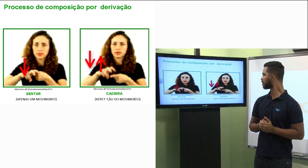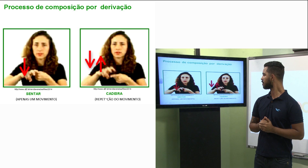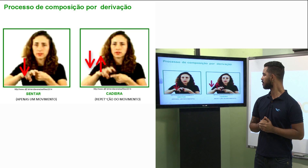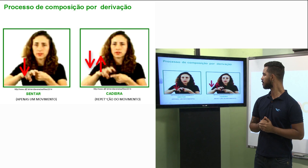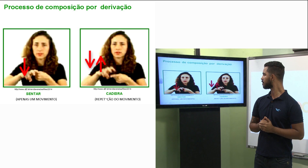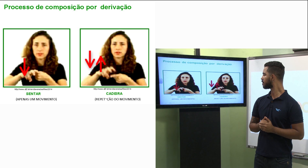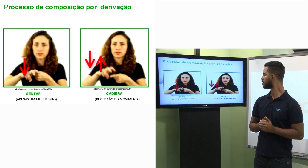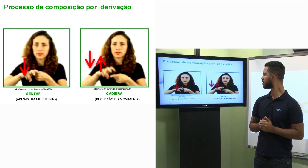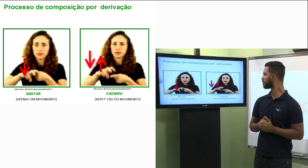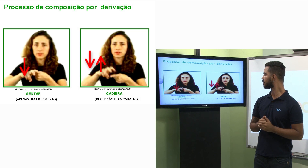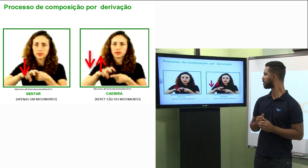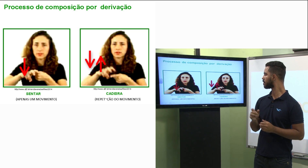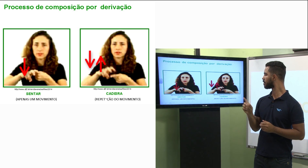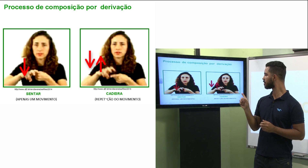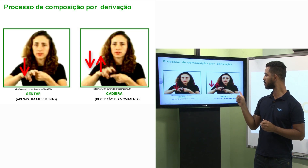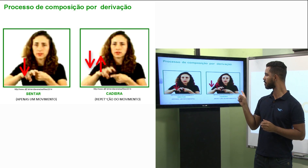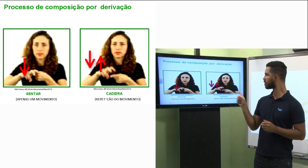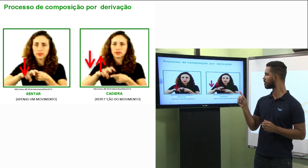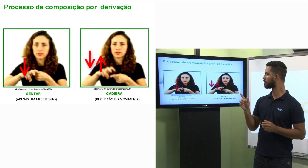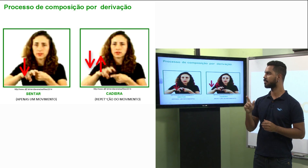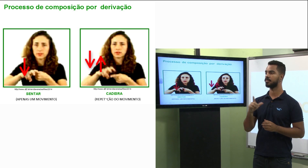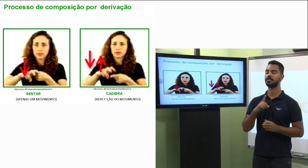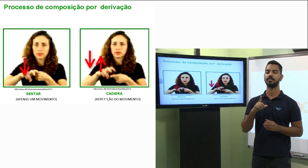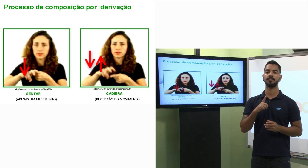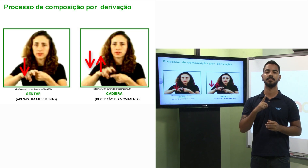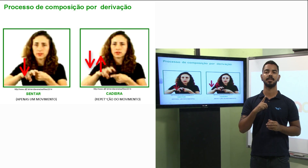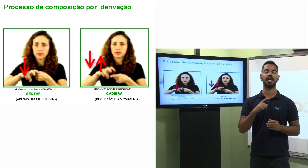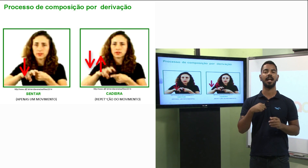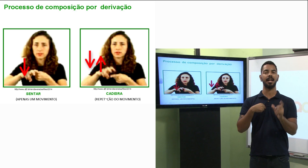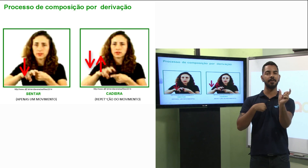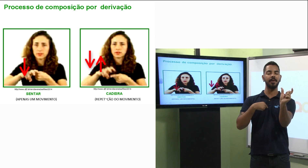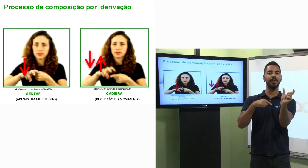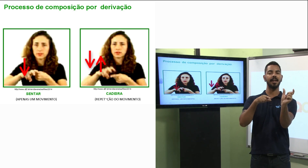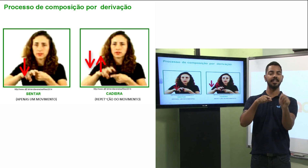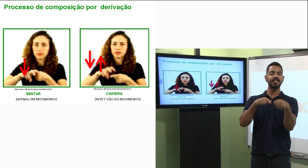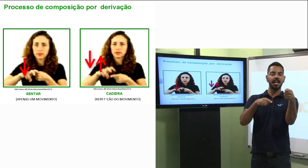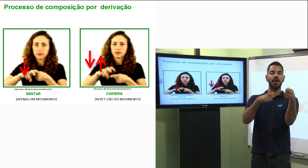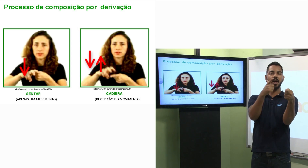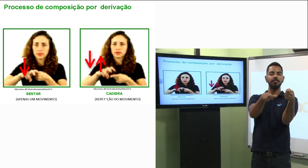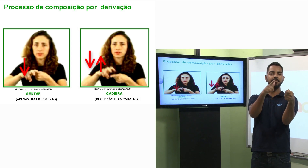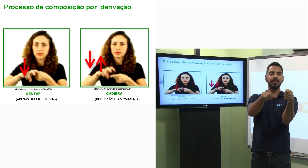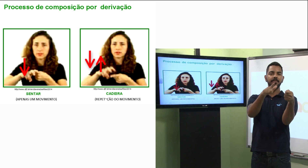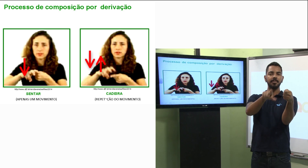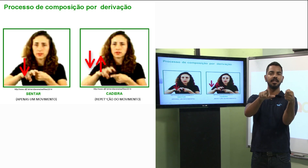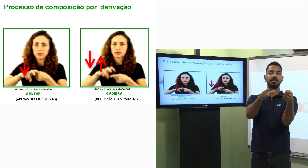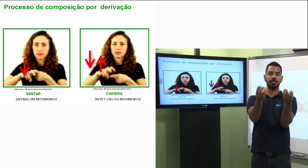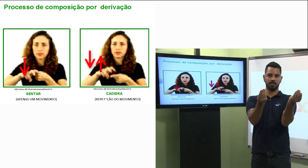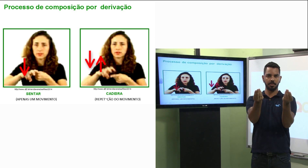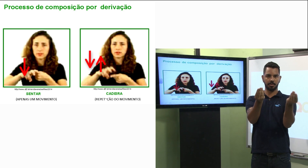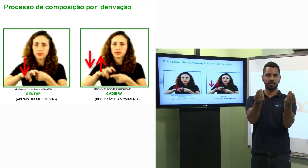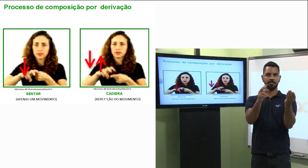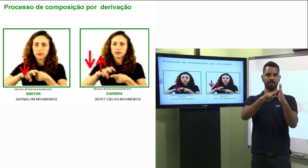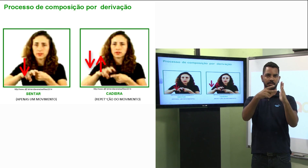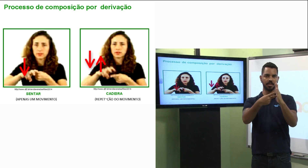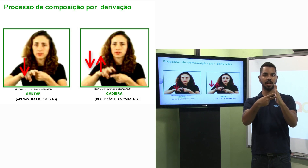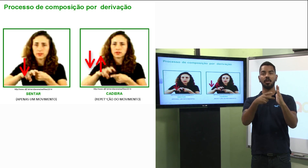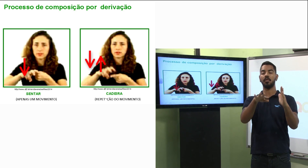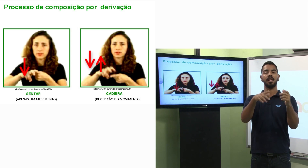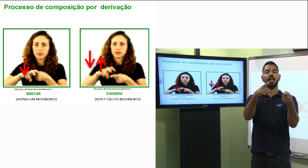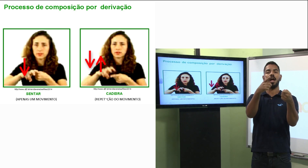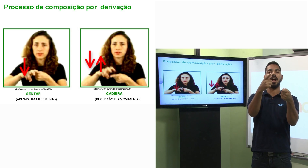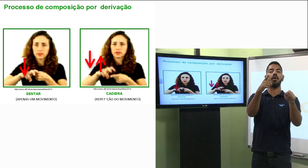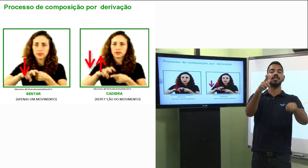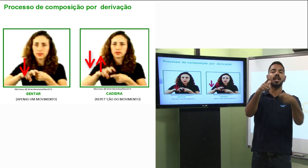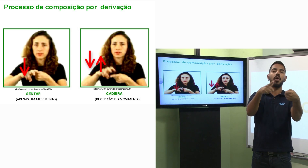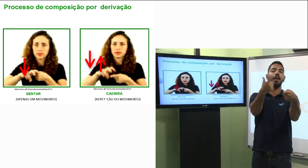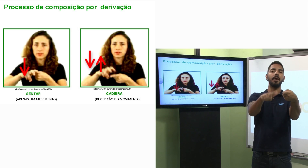sobre os processos de composição de palavras na língua de sinais, fecharemos com o processo de composição por derivação. Bom,